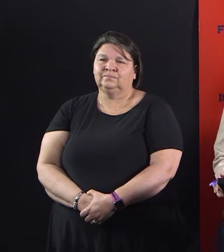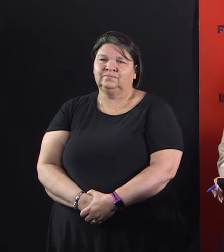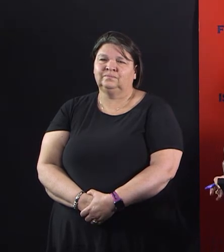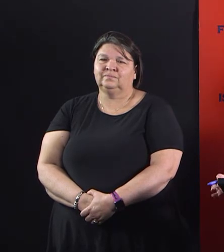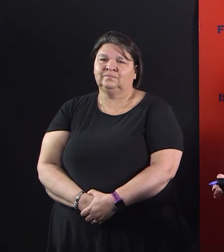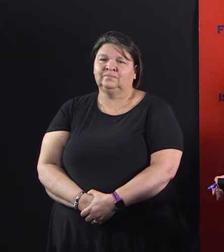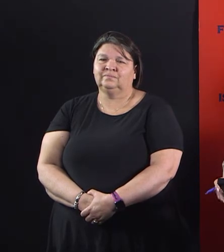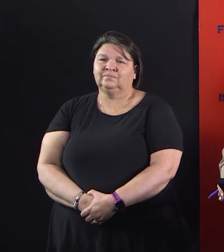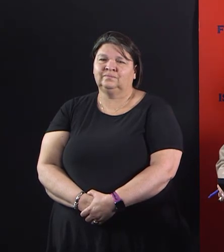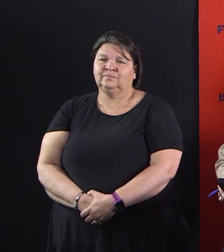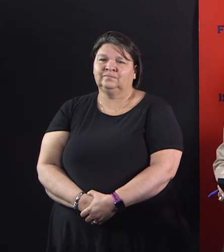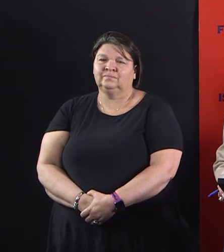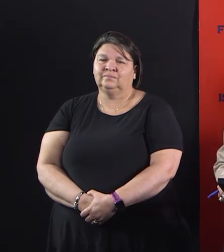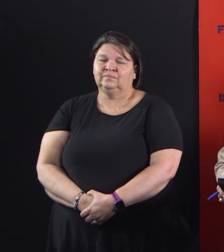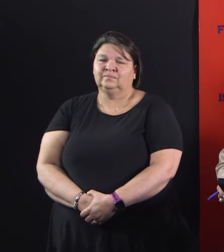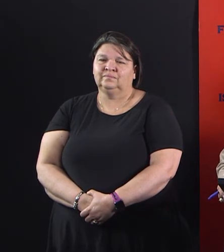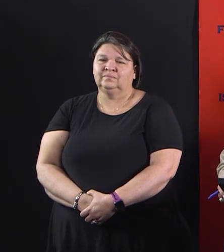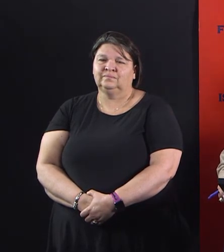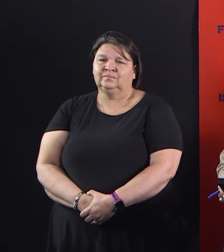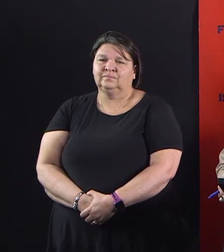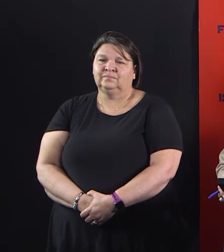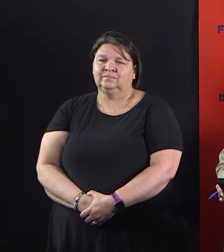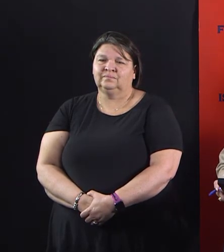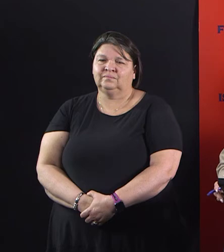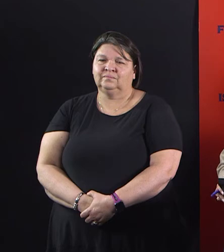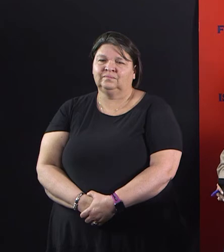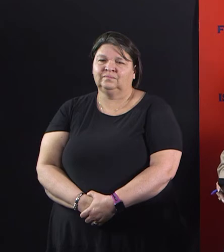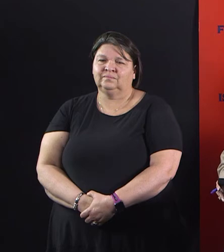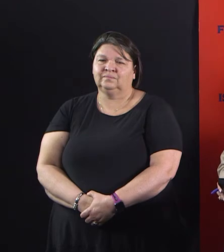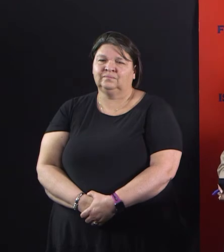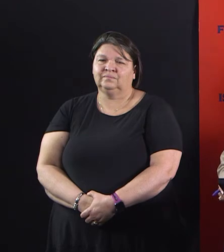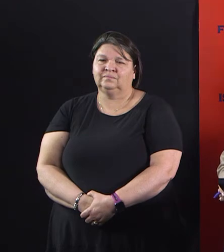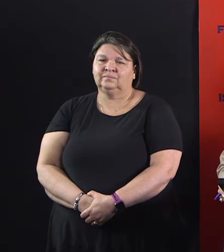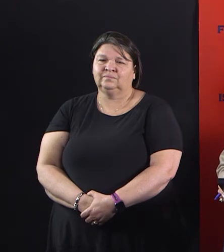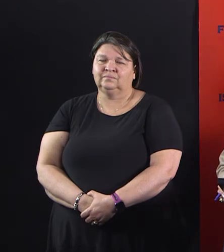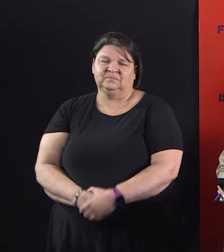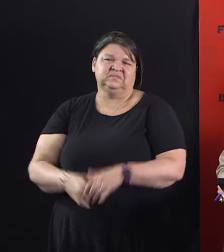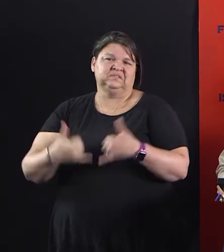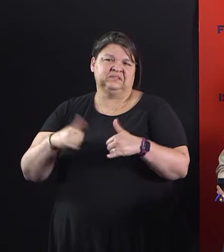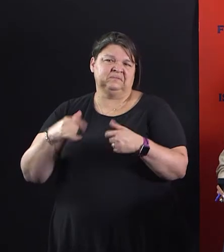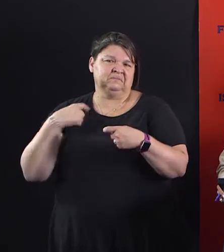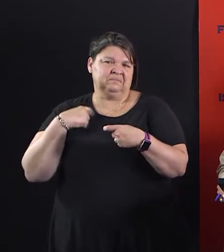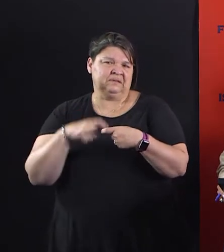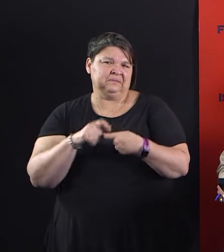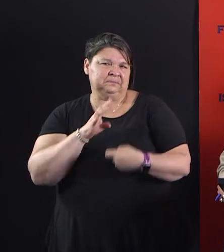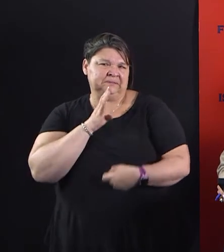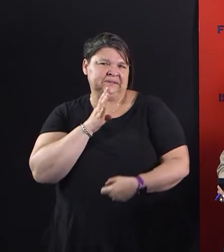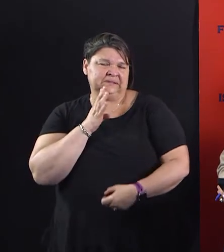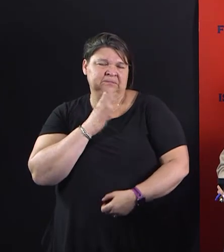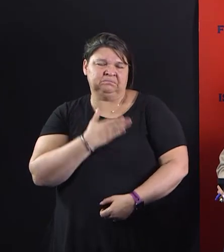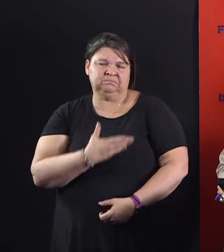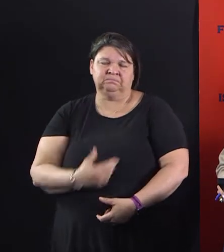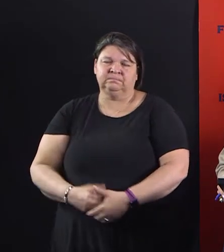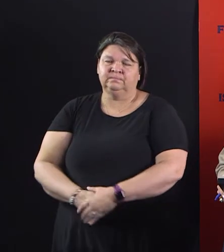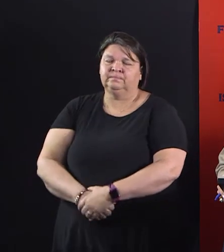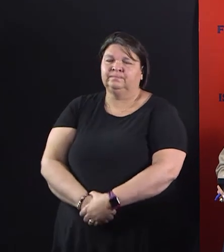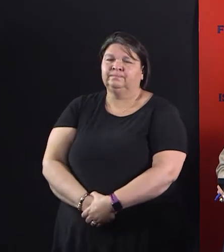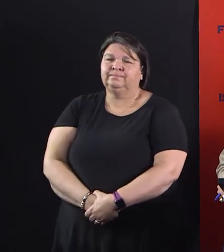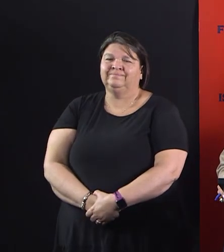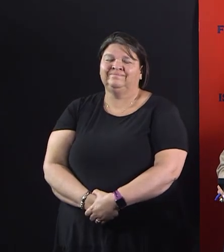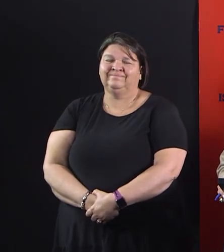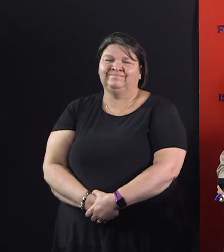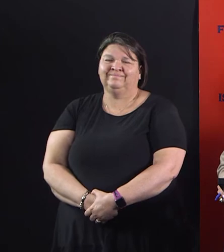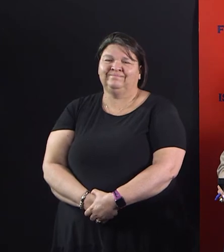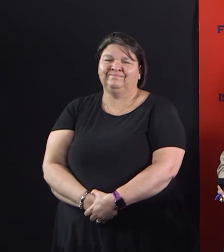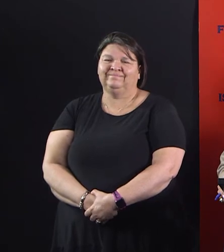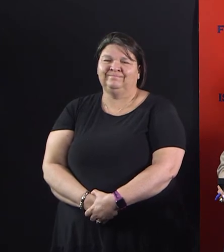casa hasta abril 30. Así que el martes, abril 7, los de Cabildo se reunirán para extender